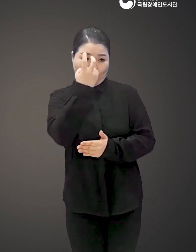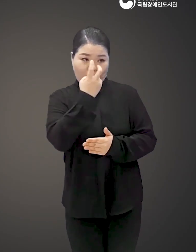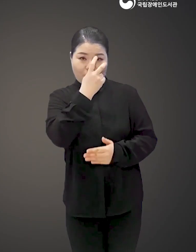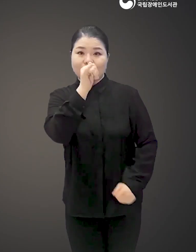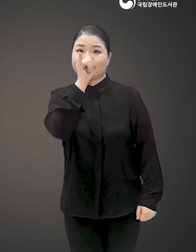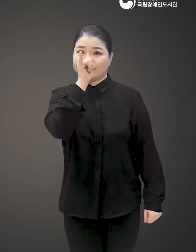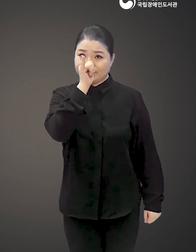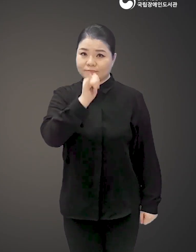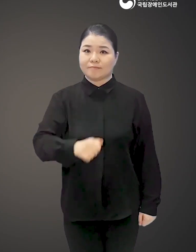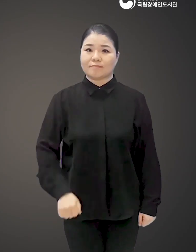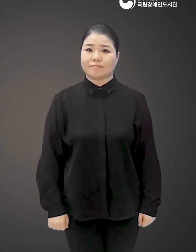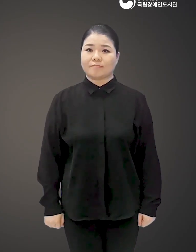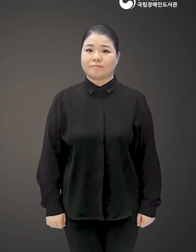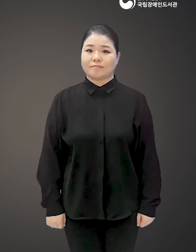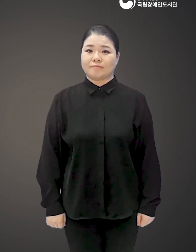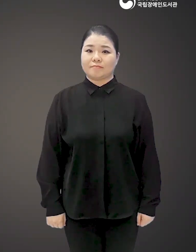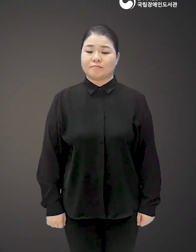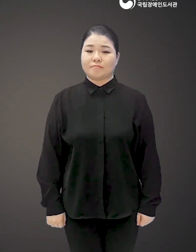하나 있어요.